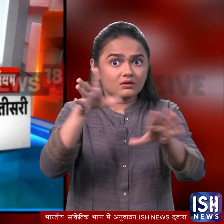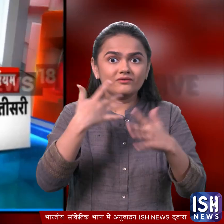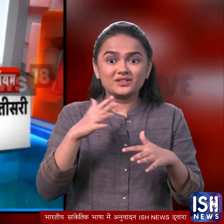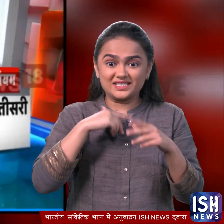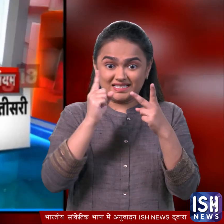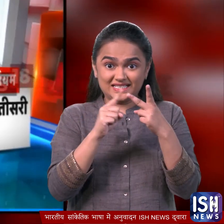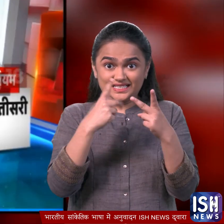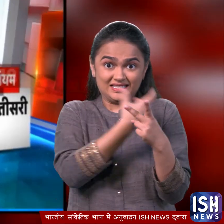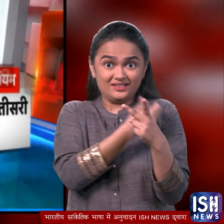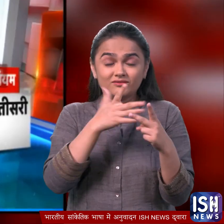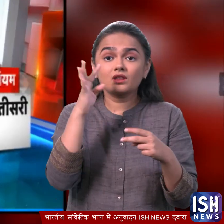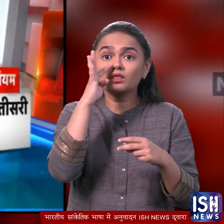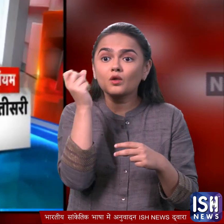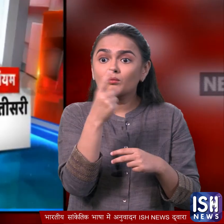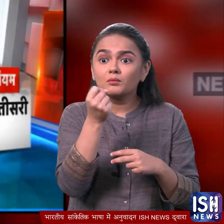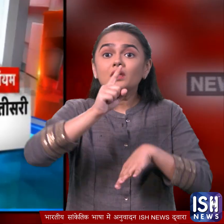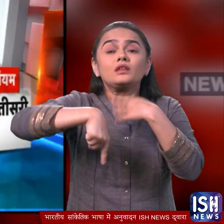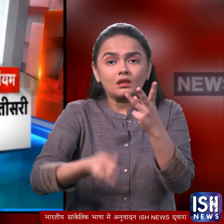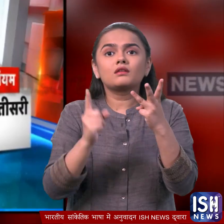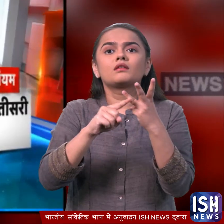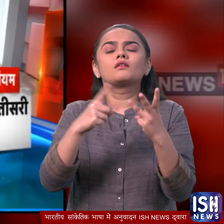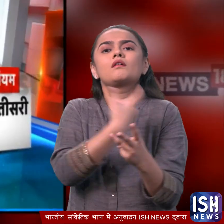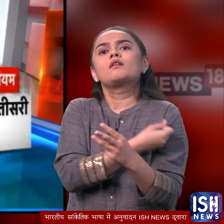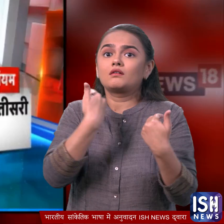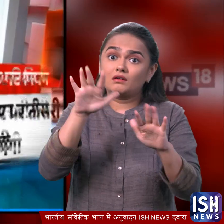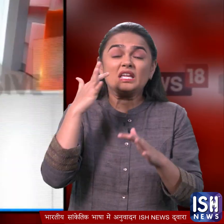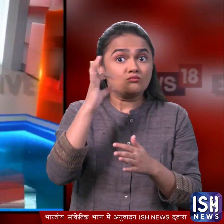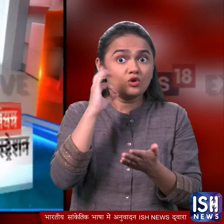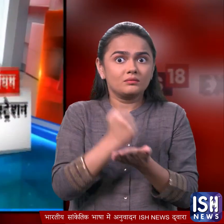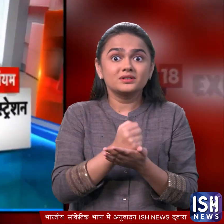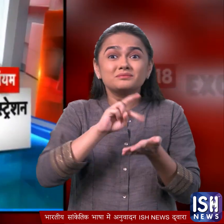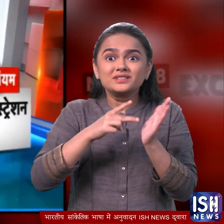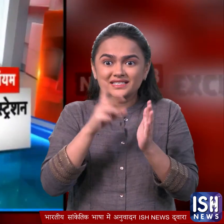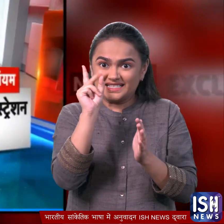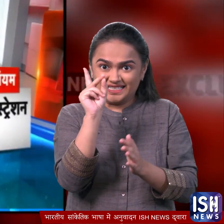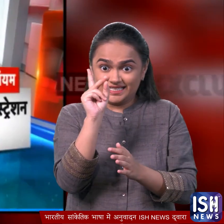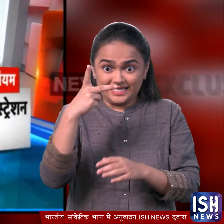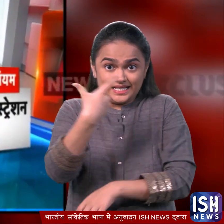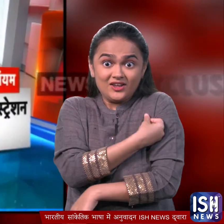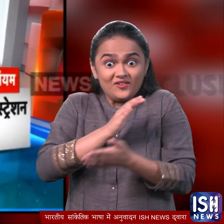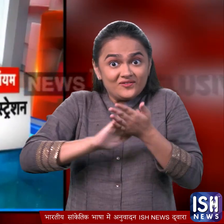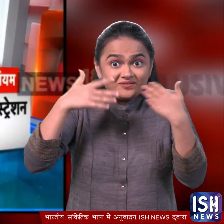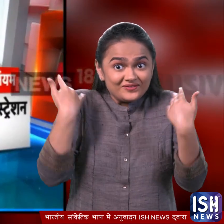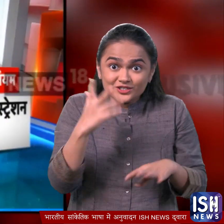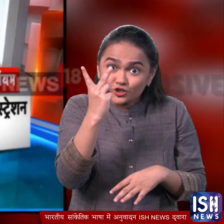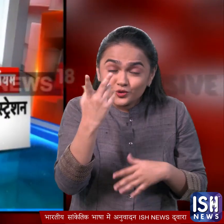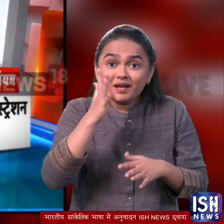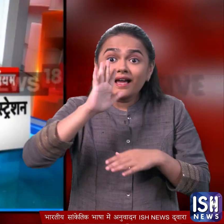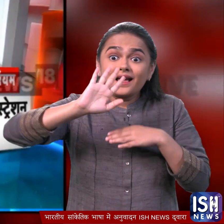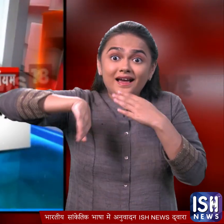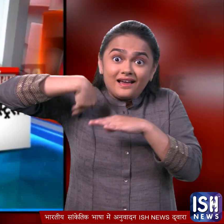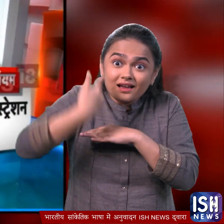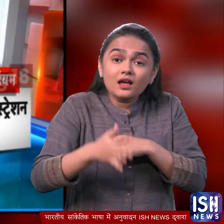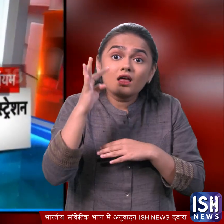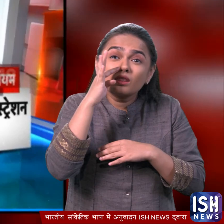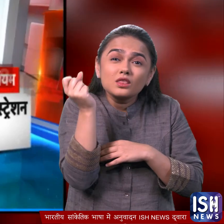कि 9 महीने का अंतर वैक्सीन की तीसरी डोज से पहले जरूरी होगा, जिसका मतलब यह है कि वैक्सीन की दूसरी डोज लगने के दिन से 9